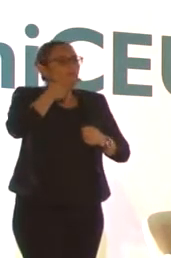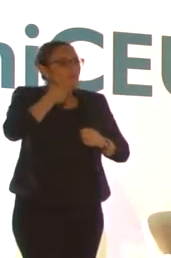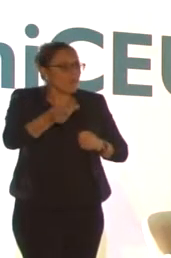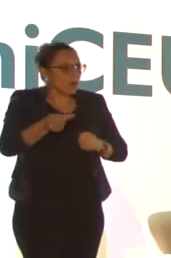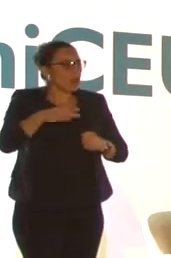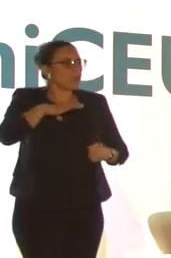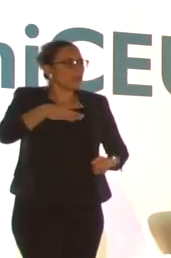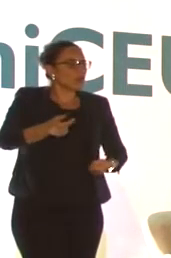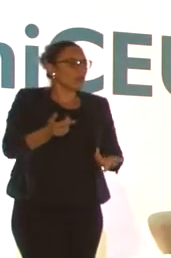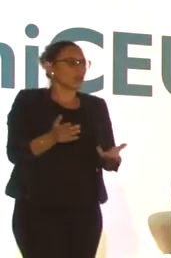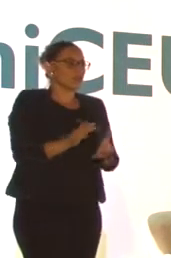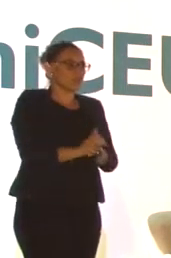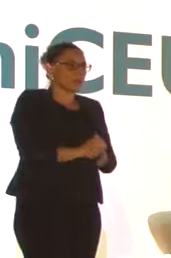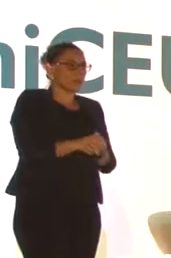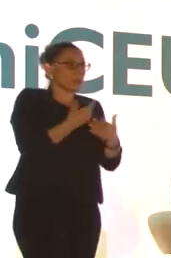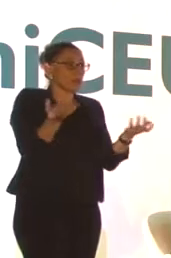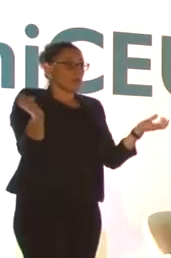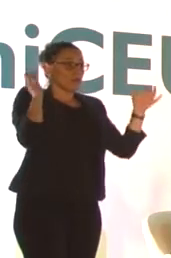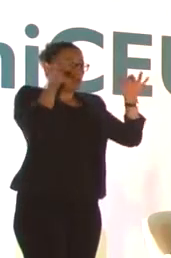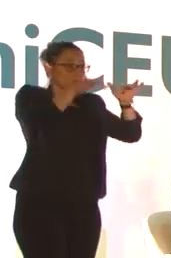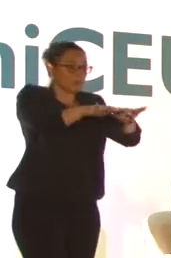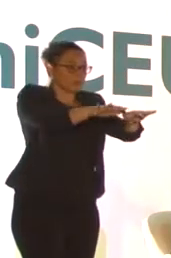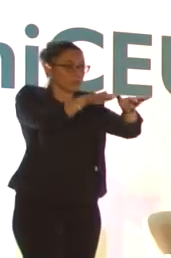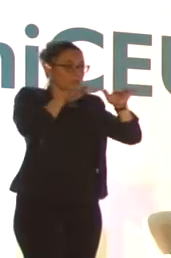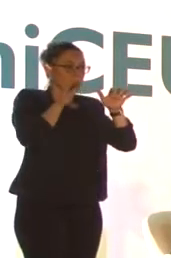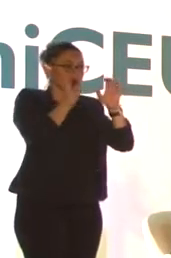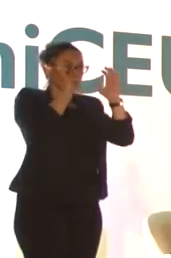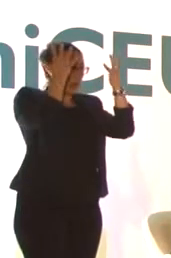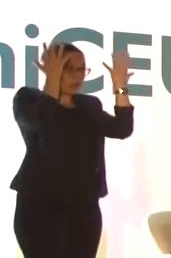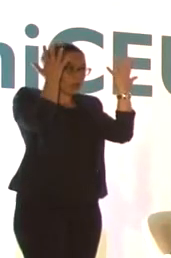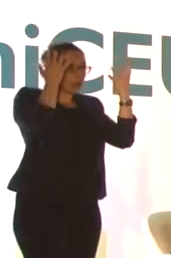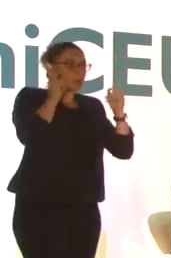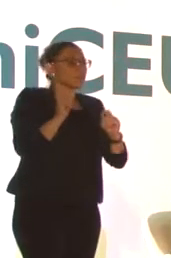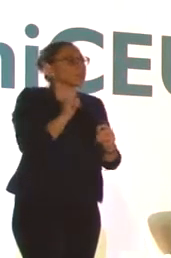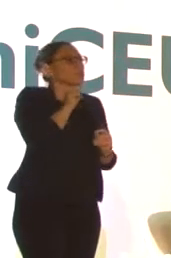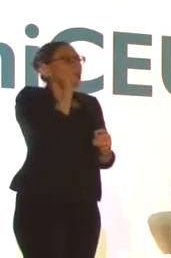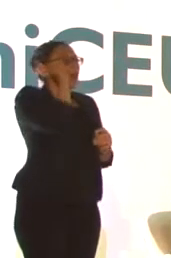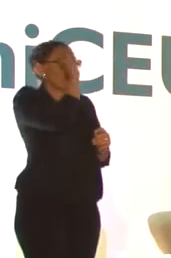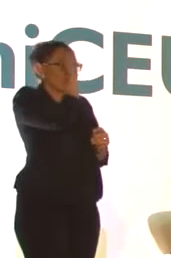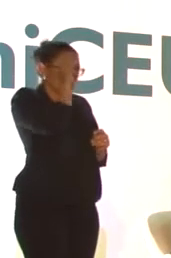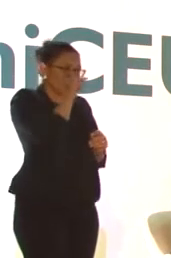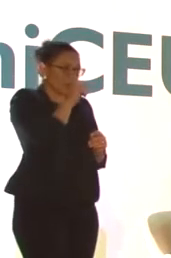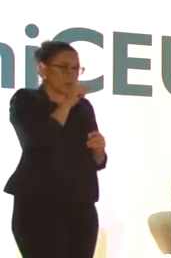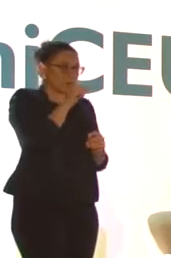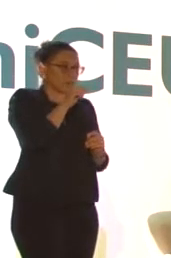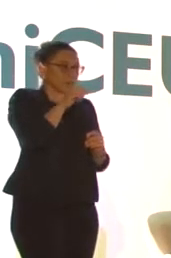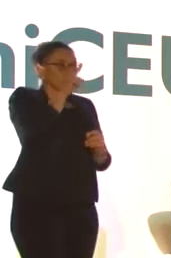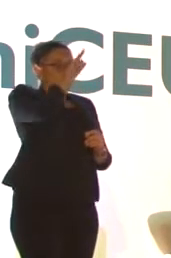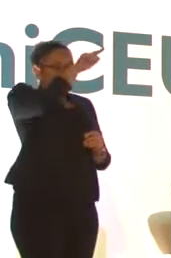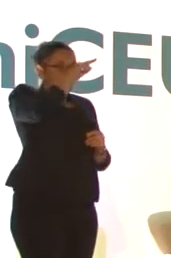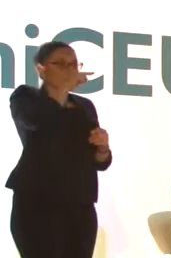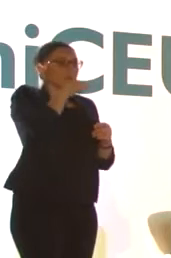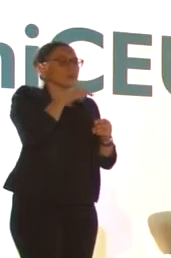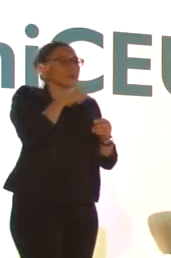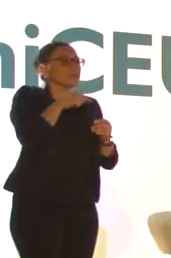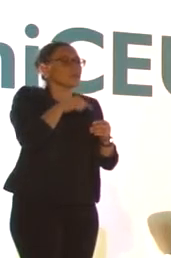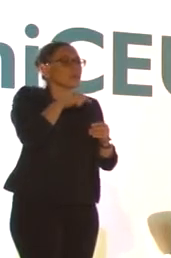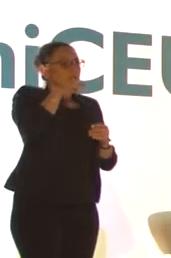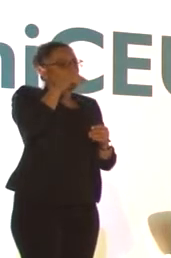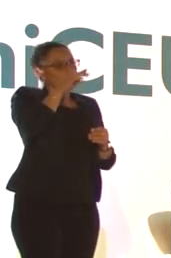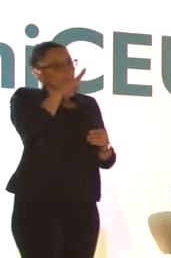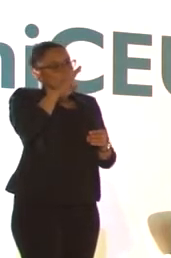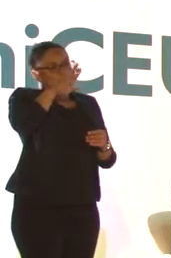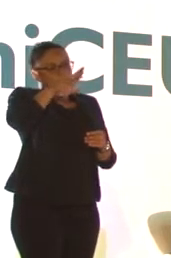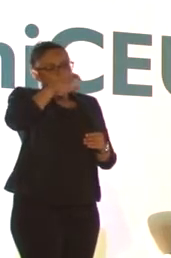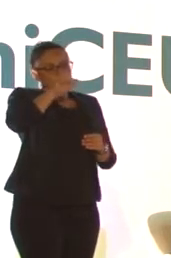para encerrar, num desses eventos, lá na Eliane, lá no céu da freguesia do Ó, Brasilândia